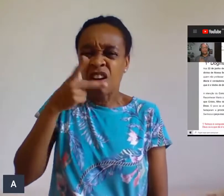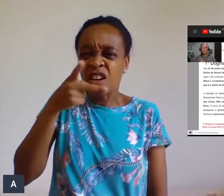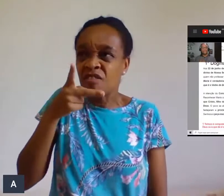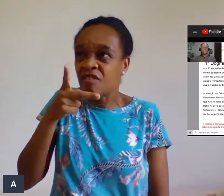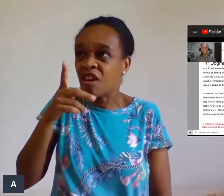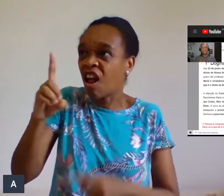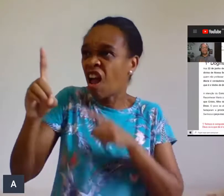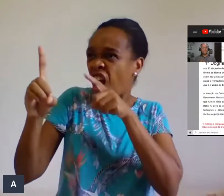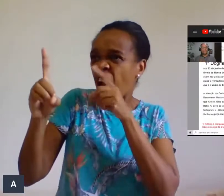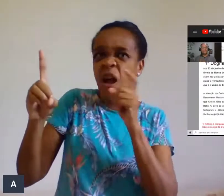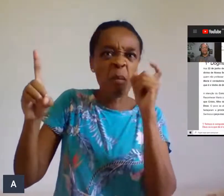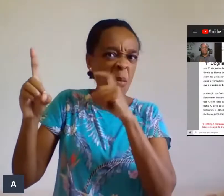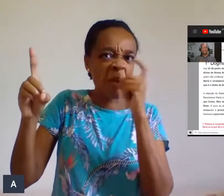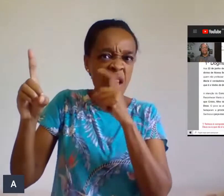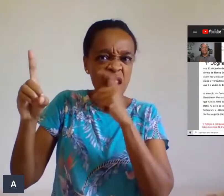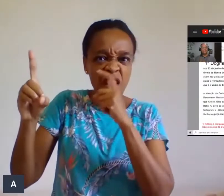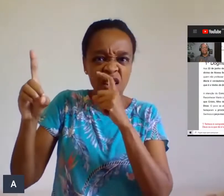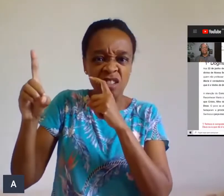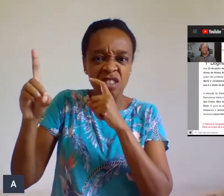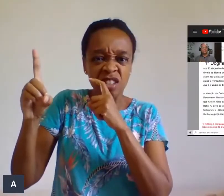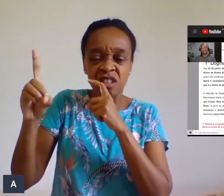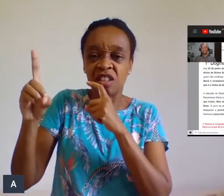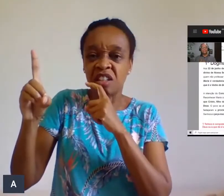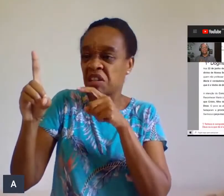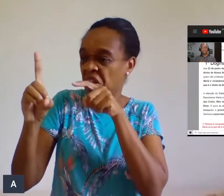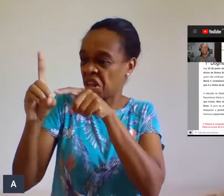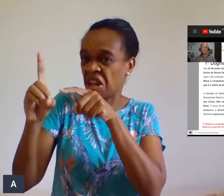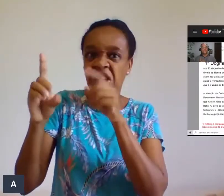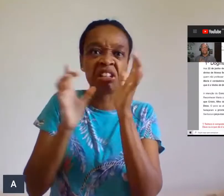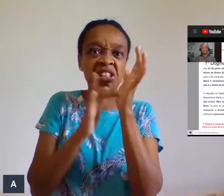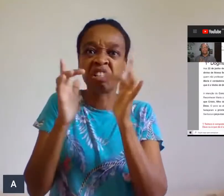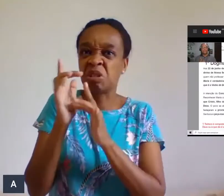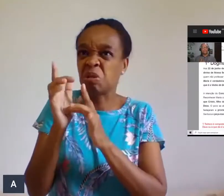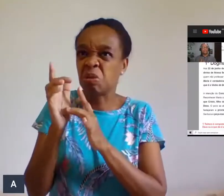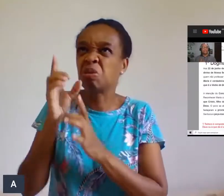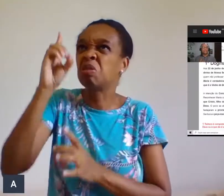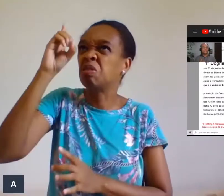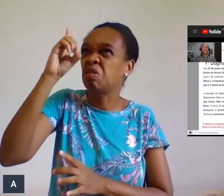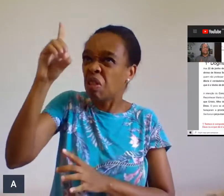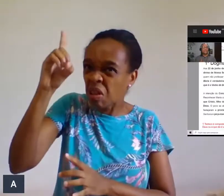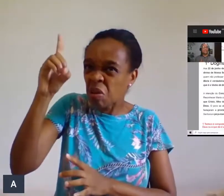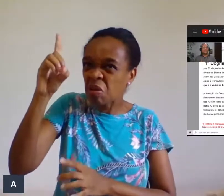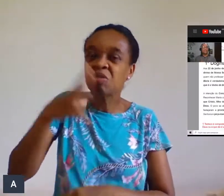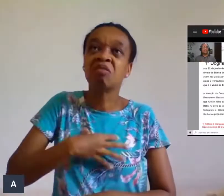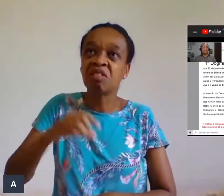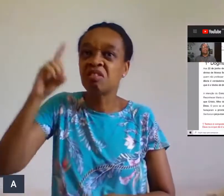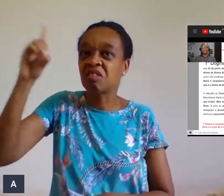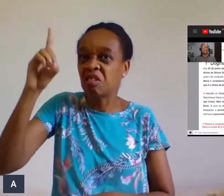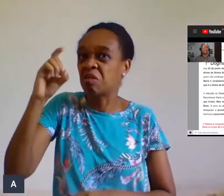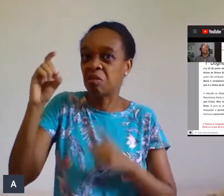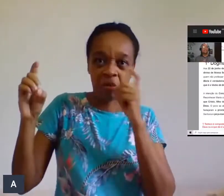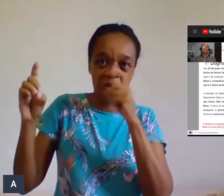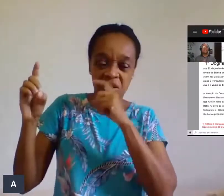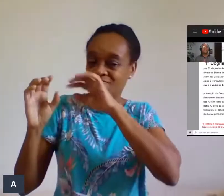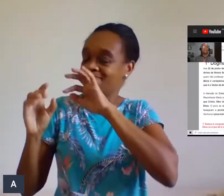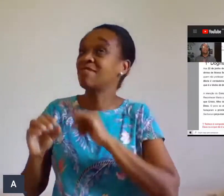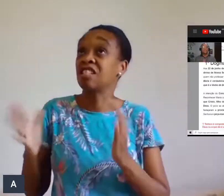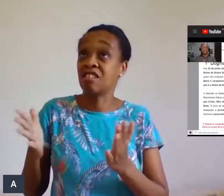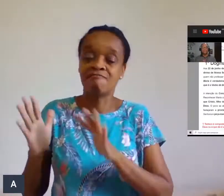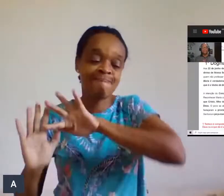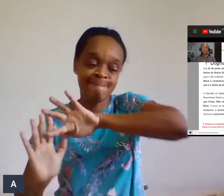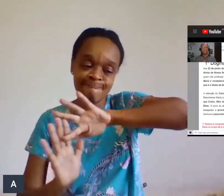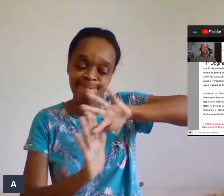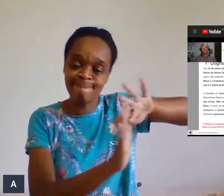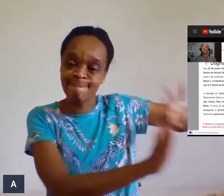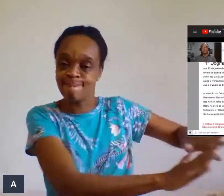não professar que Emanuel é verdadeiramente Deus e, portanto, que a Virgem Maria é verdadeiramente mãe